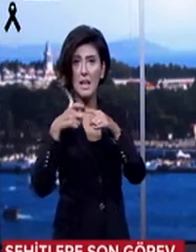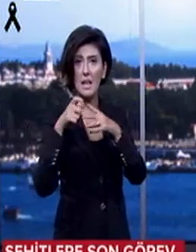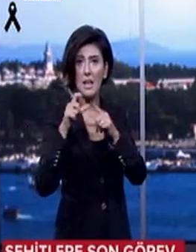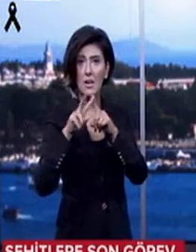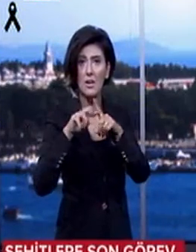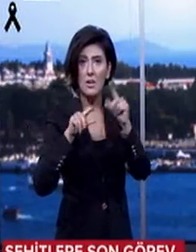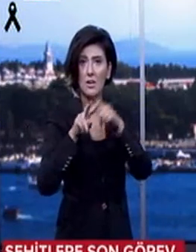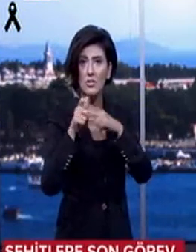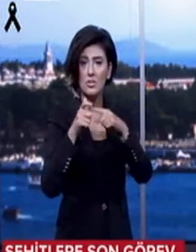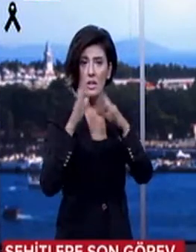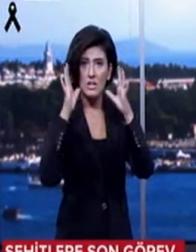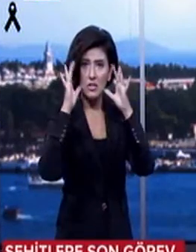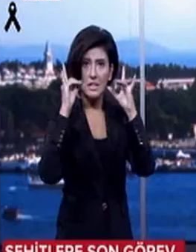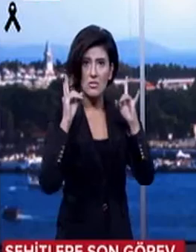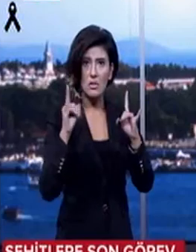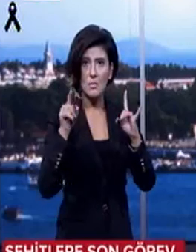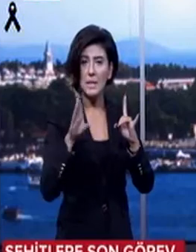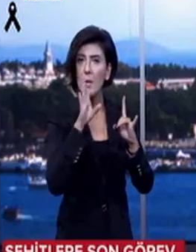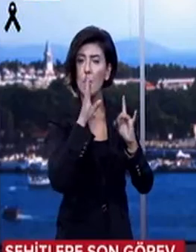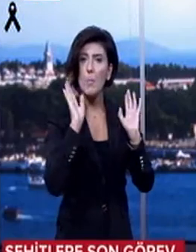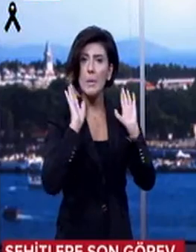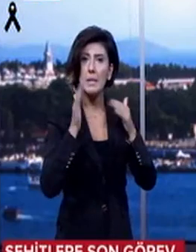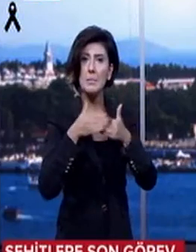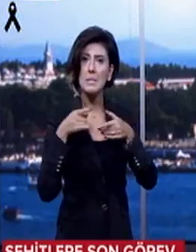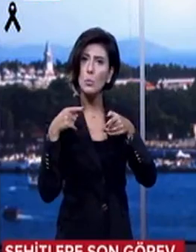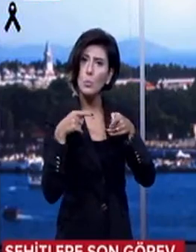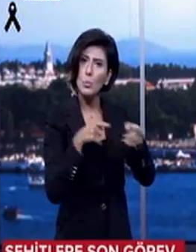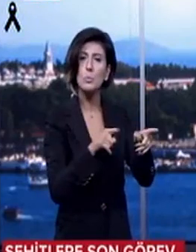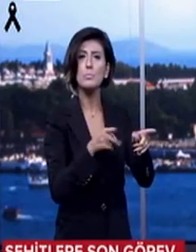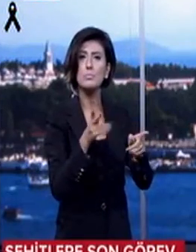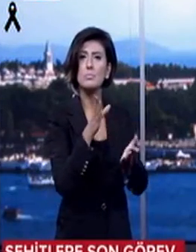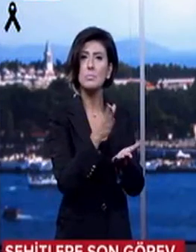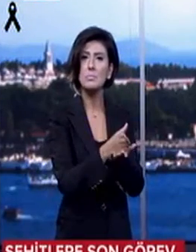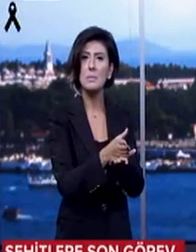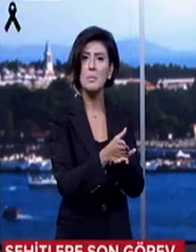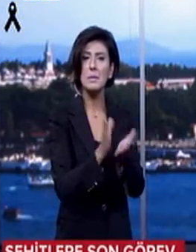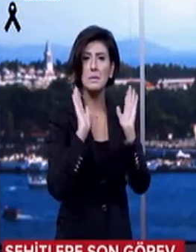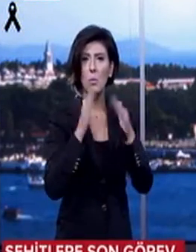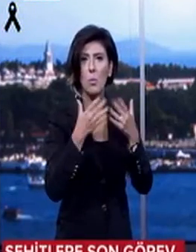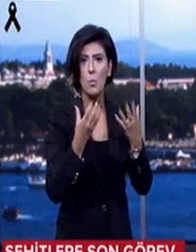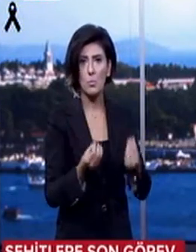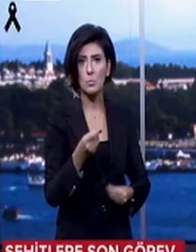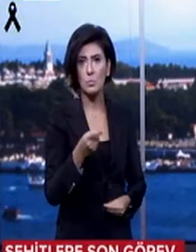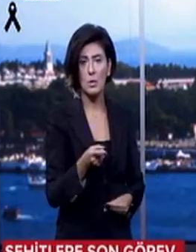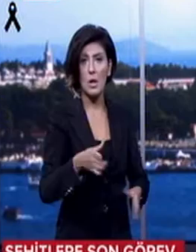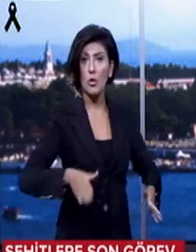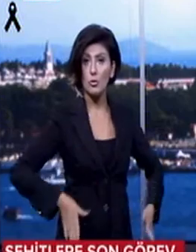Eskişehir'deki Reşadiye Camii'nde öğle namazına müteakip cenaze namazı kılındı. Törene